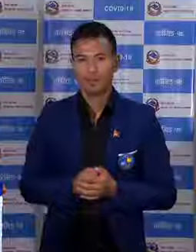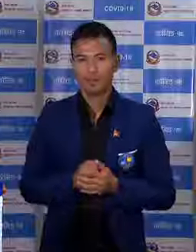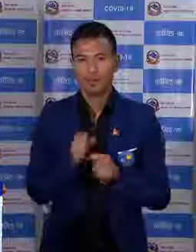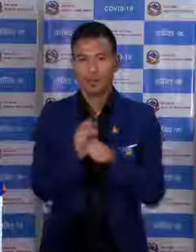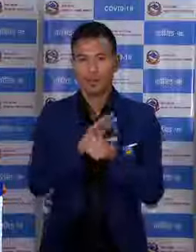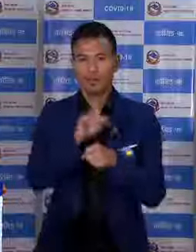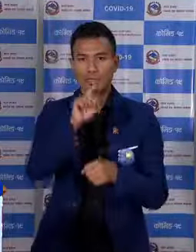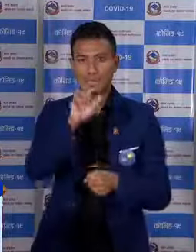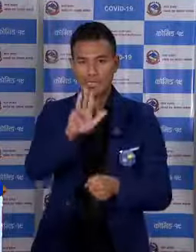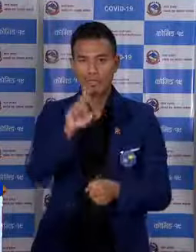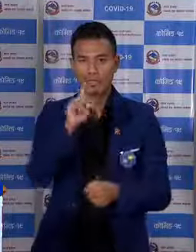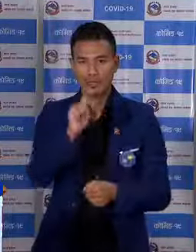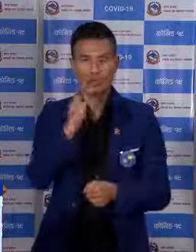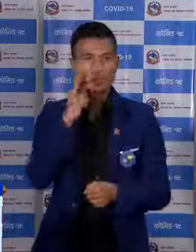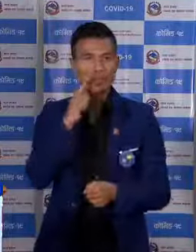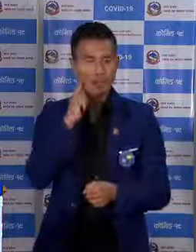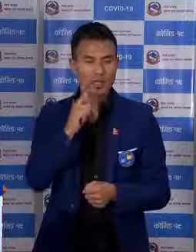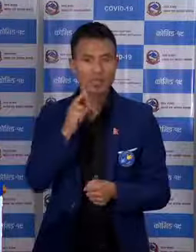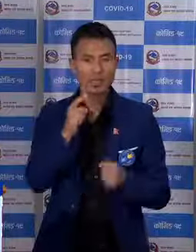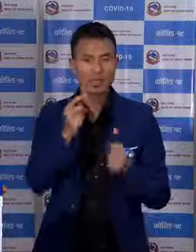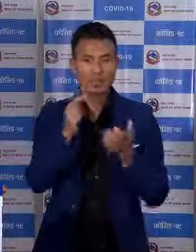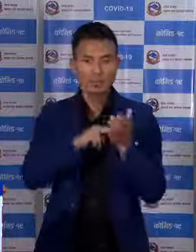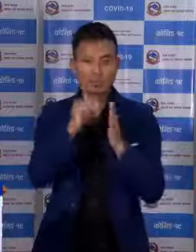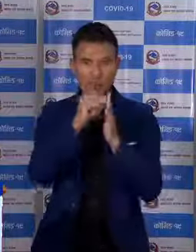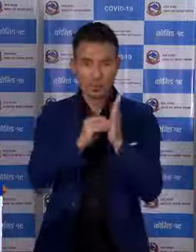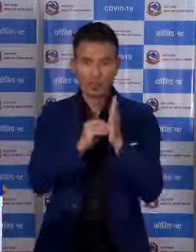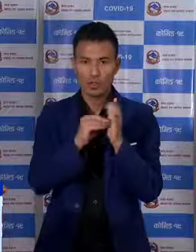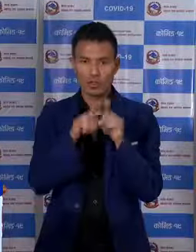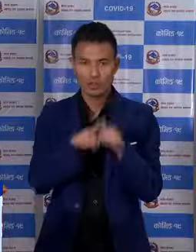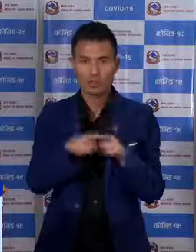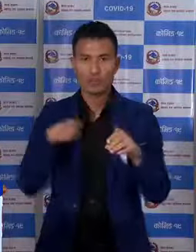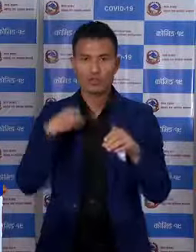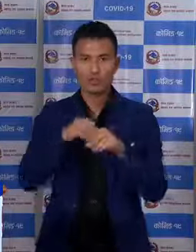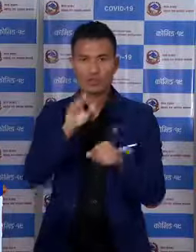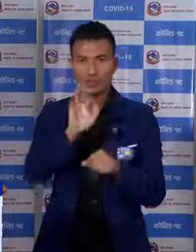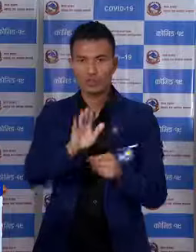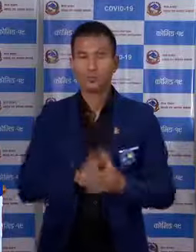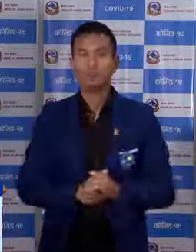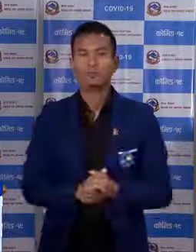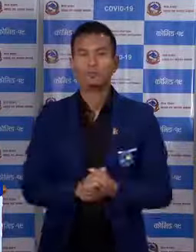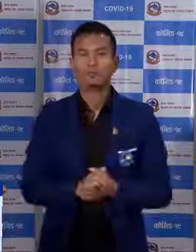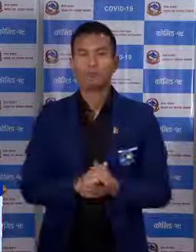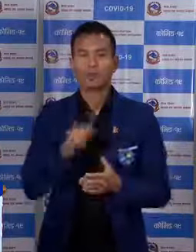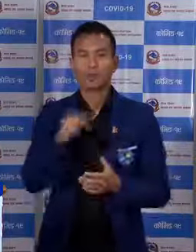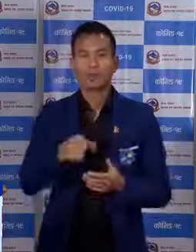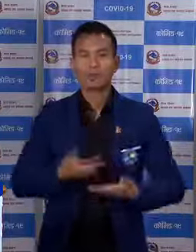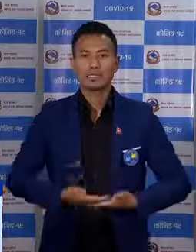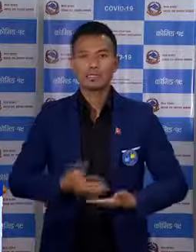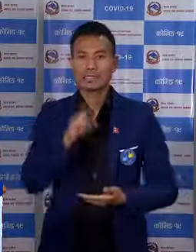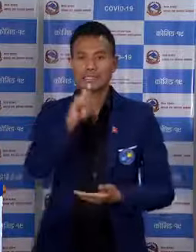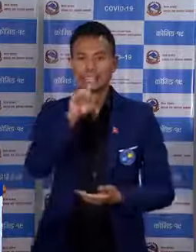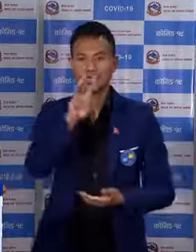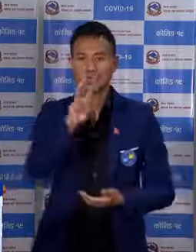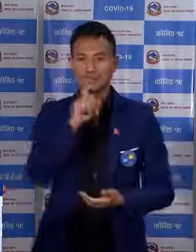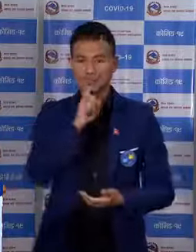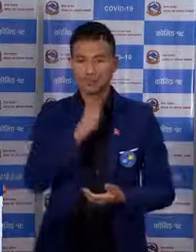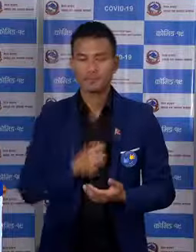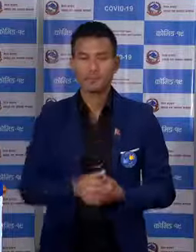कोबीट नाइन्टिन को दैनिक अध्याभधिक बीवरन लियेरा मा उपस्तित छू आज जेट तेरगते